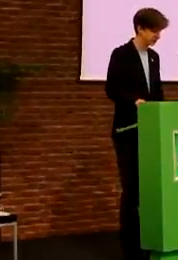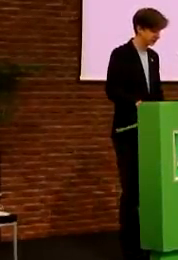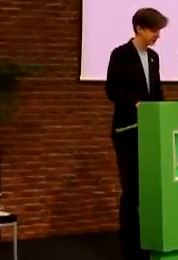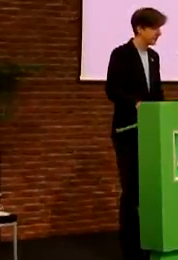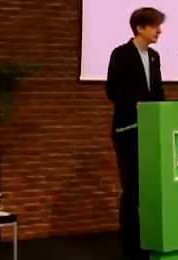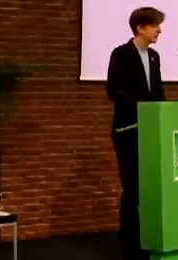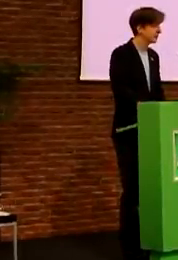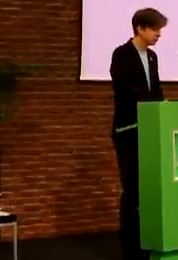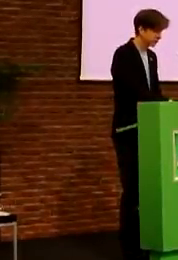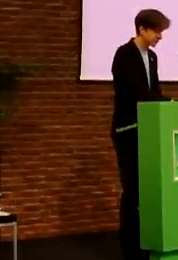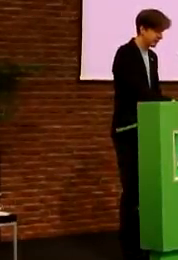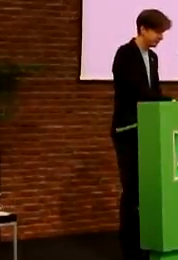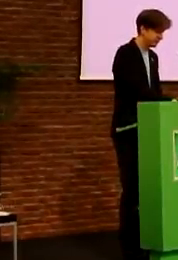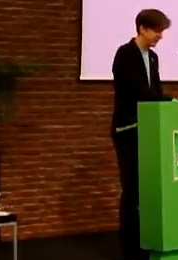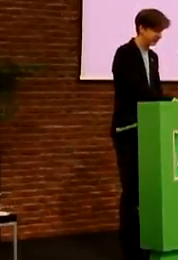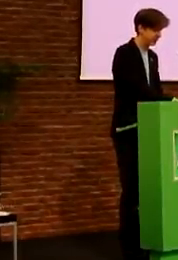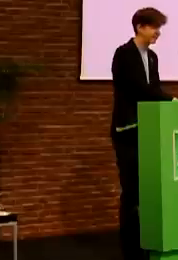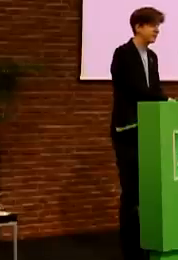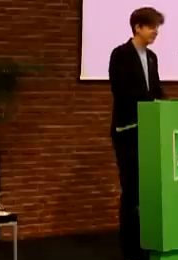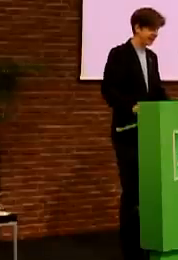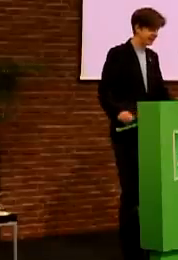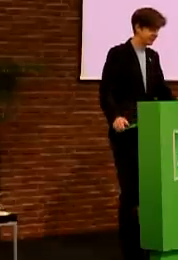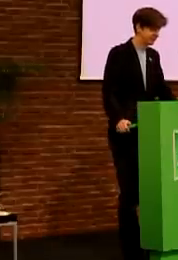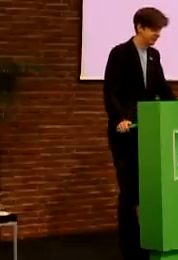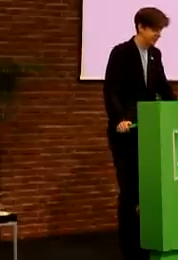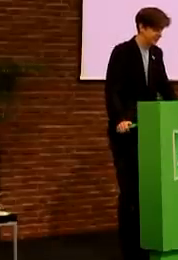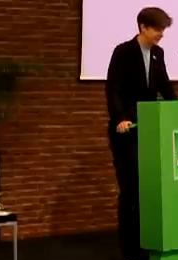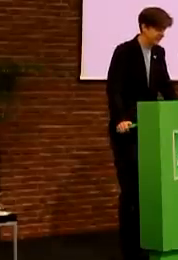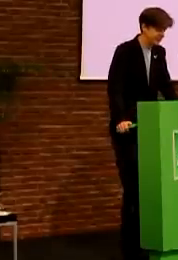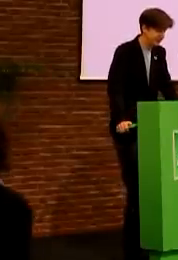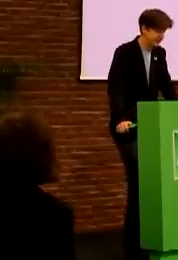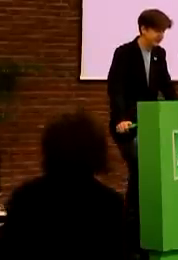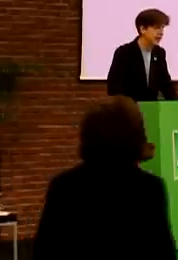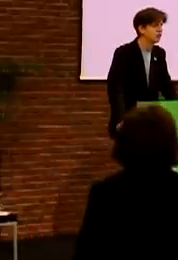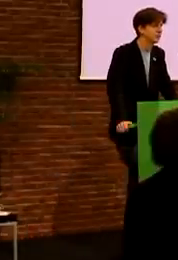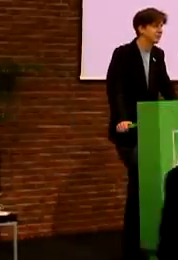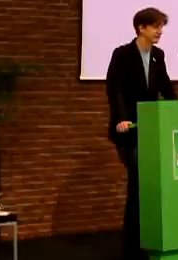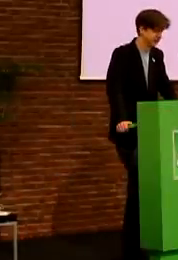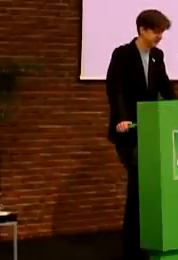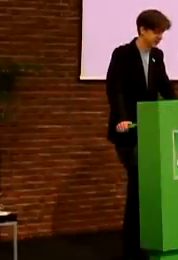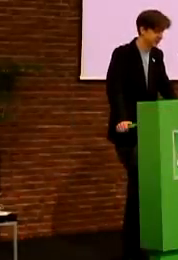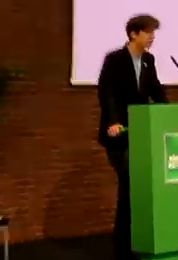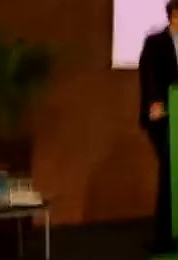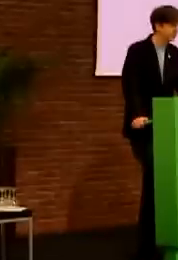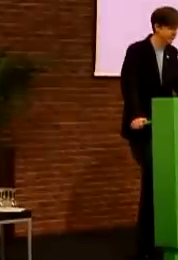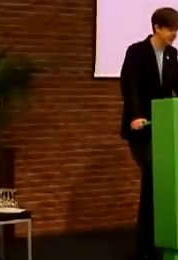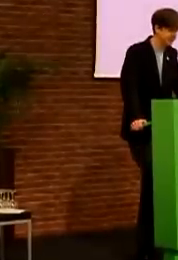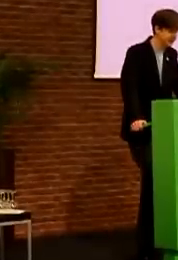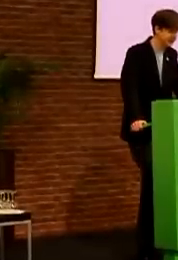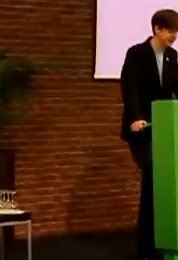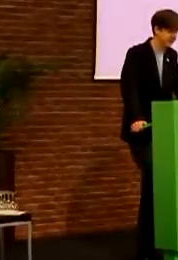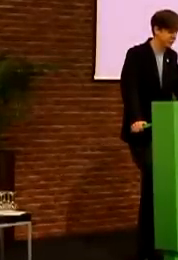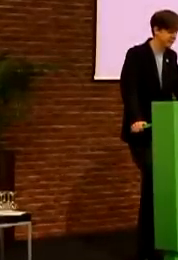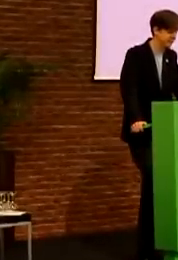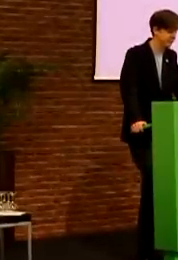Braunkohle. CDU, FDP und SPD eint, dass sie Energiepolitik ausschließlich als Wirtschaftspolitik